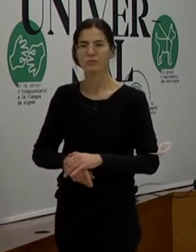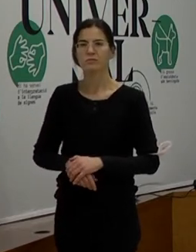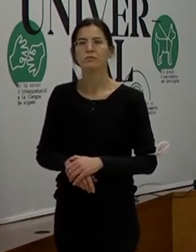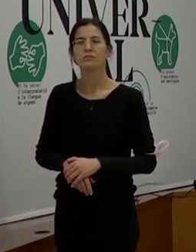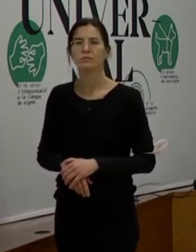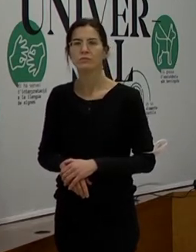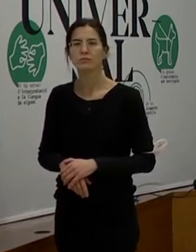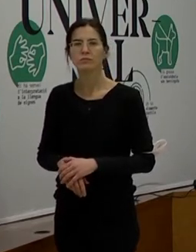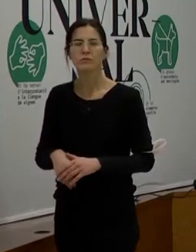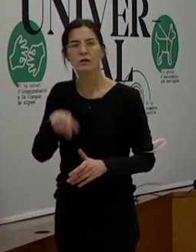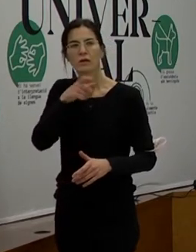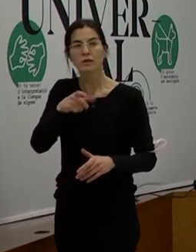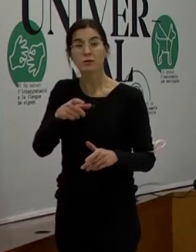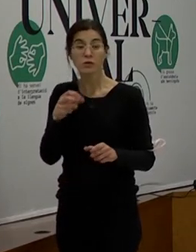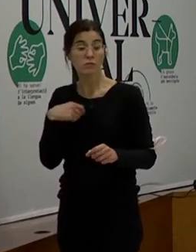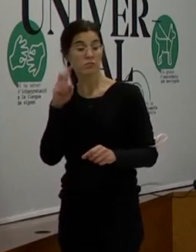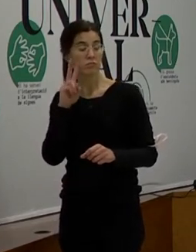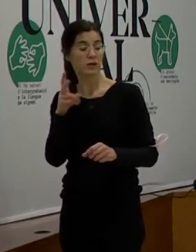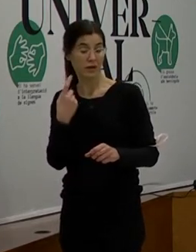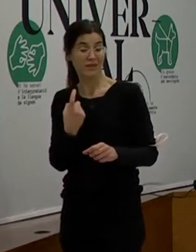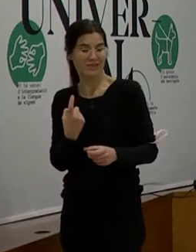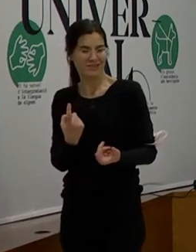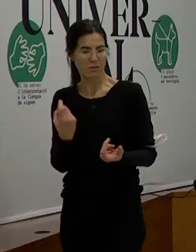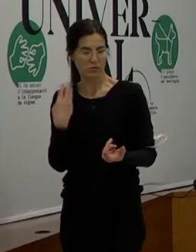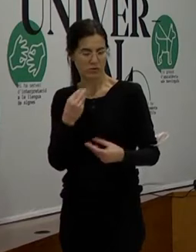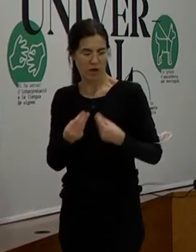Quines persones veiem que tenen, que tenim la necessitat de fer